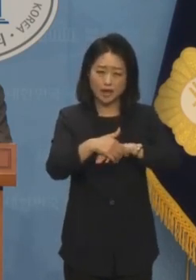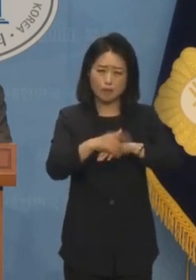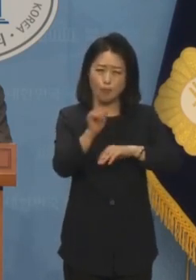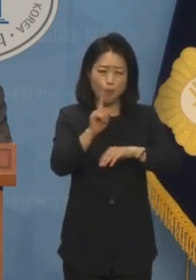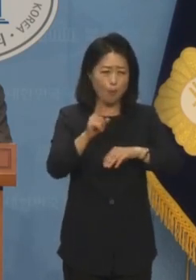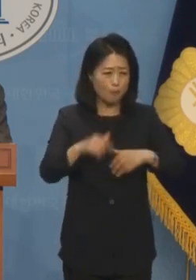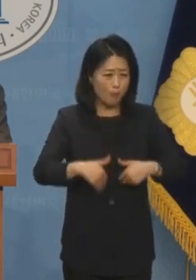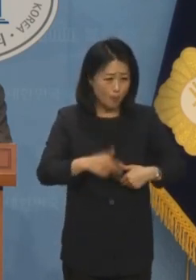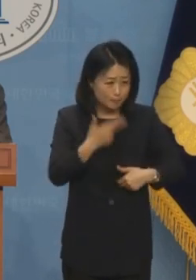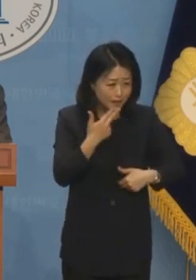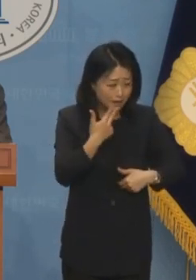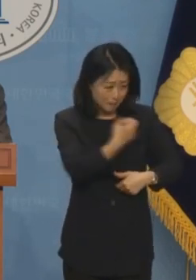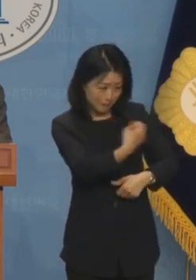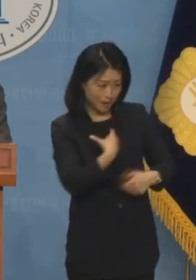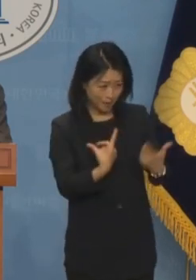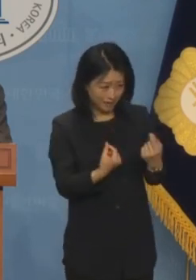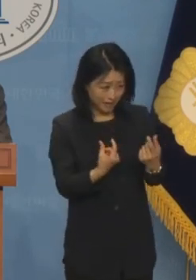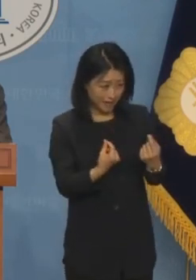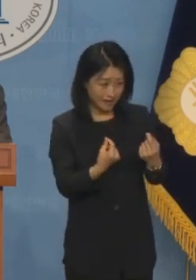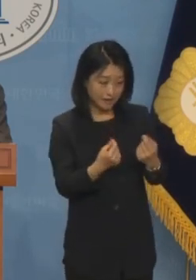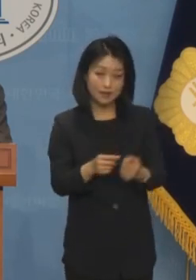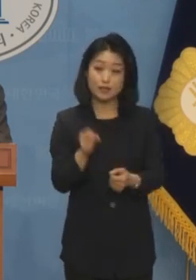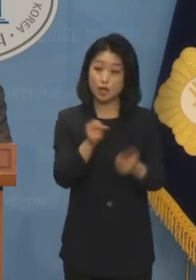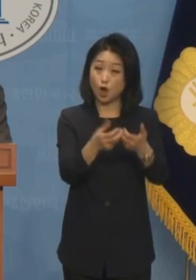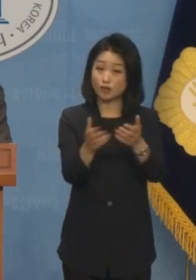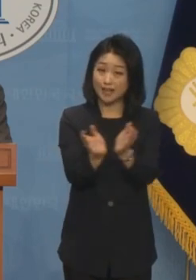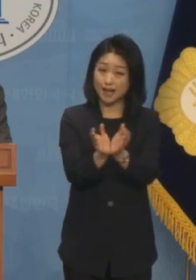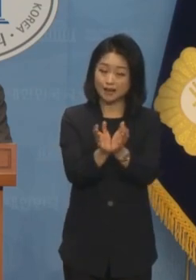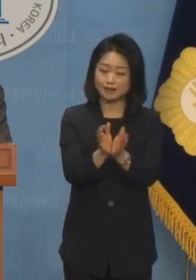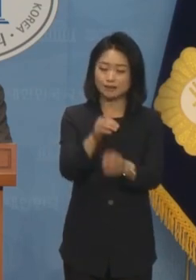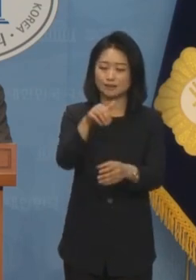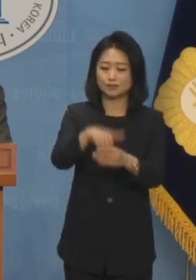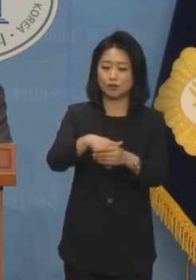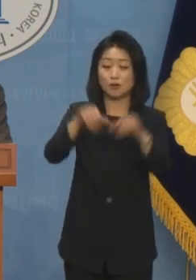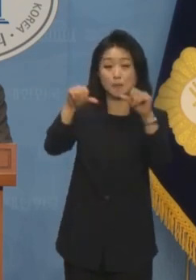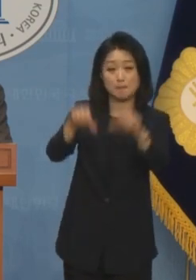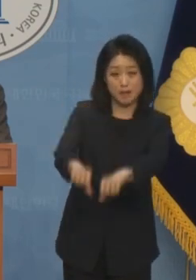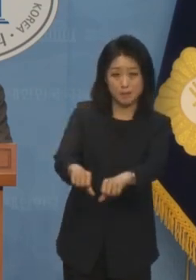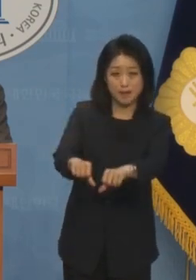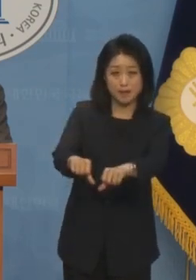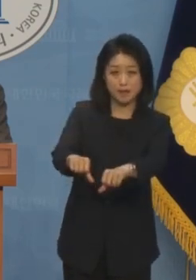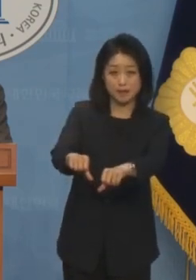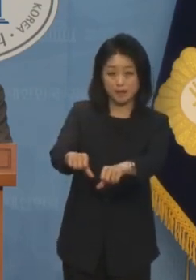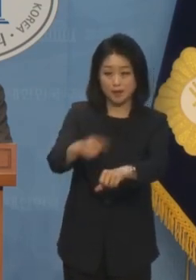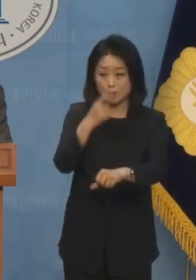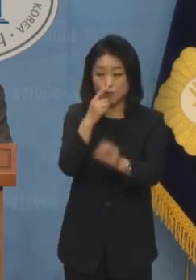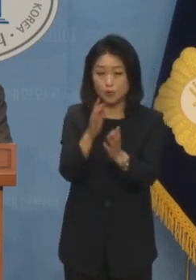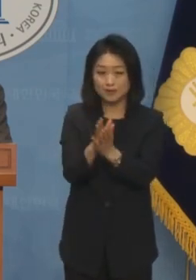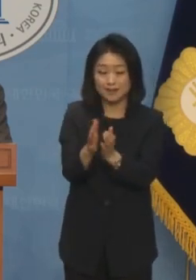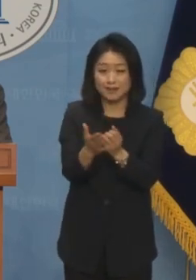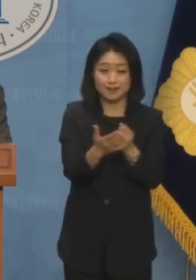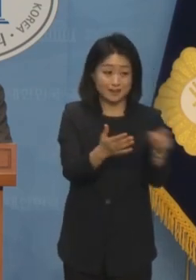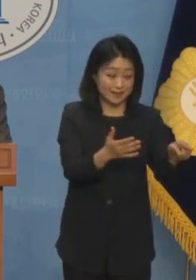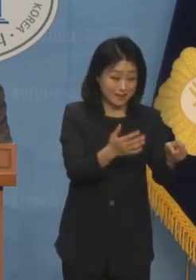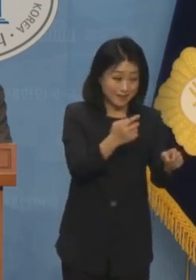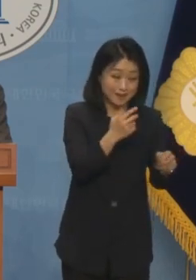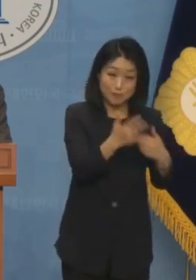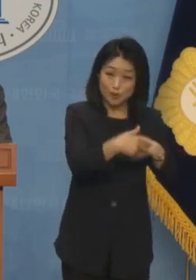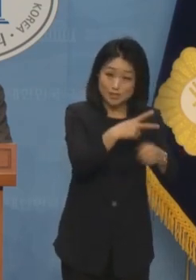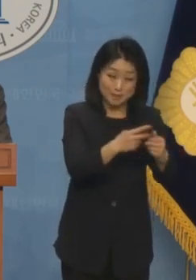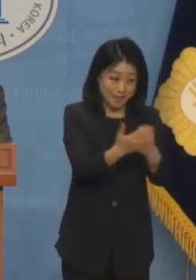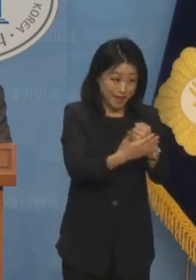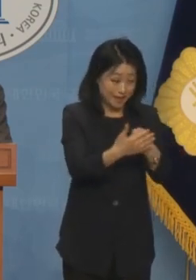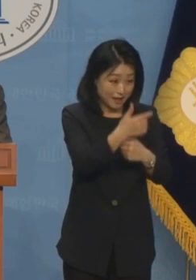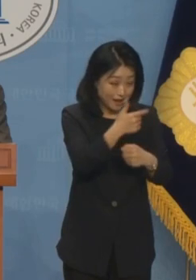것입니까? 여당이 대패한 총선 결과를 오독해 혹여 자신들이 유리한 고지에 서 있다고 착각하는 것은